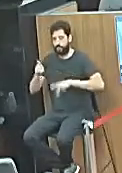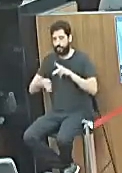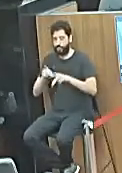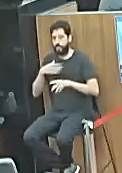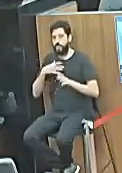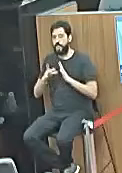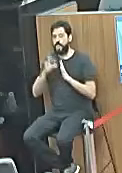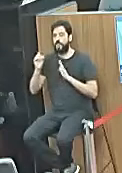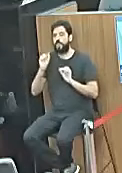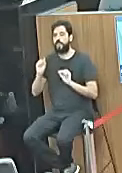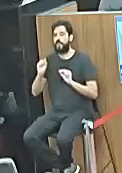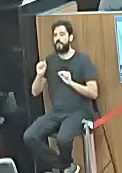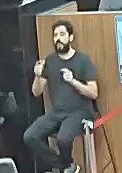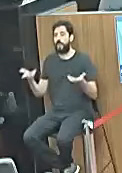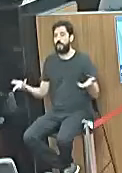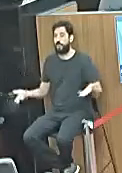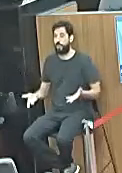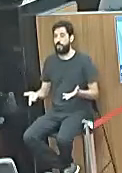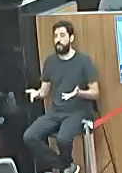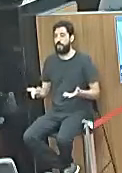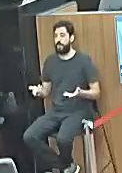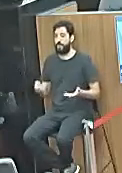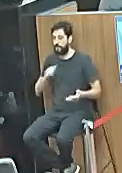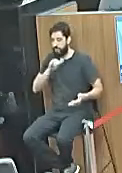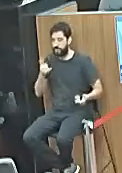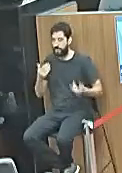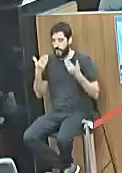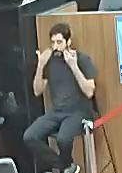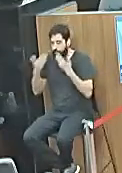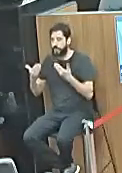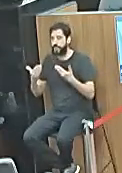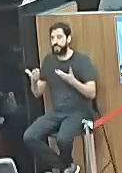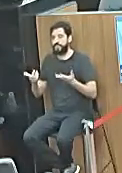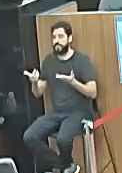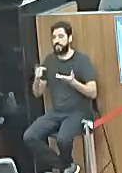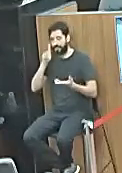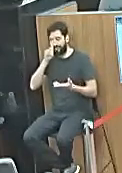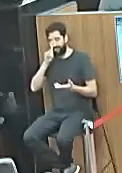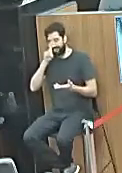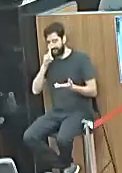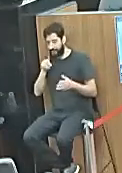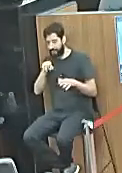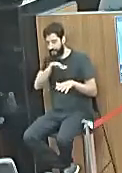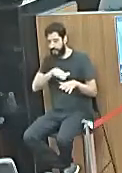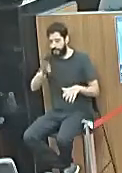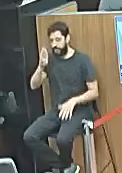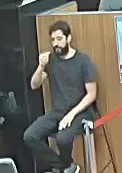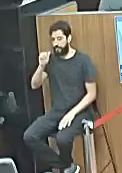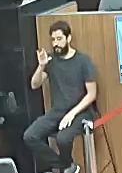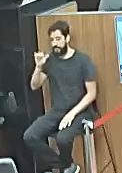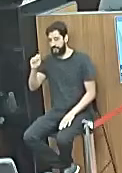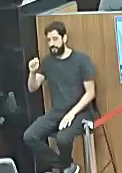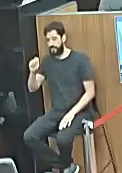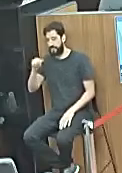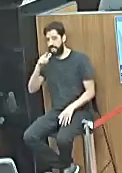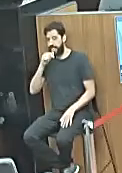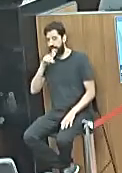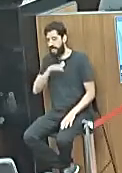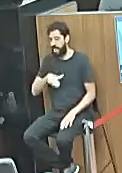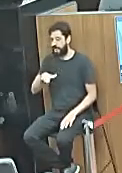esse é o momento que temos para mostrar a gravidade em que se encontra bacia hidrográfica do rio araçuaí